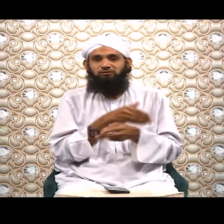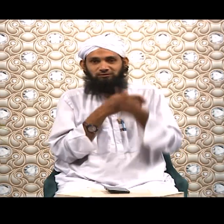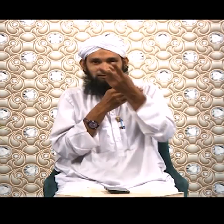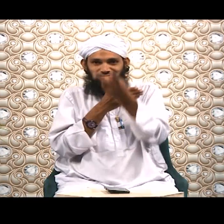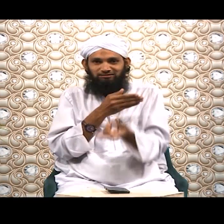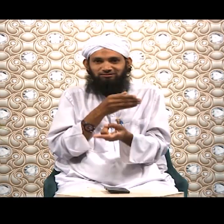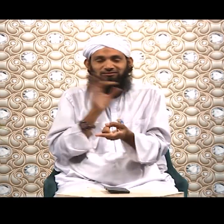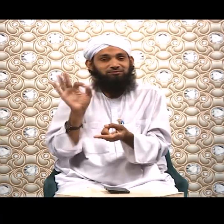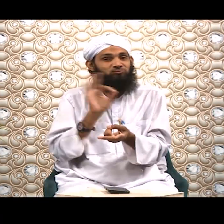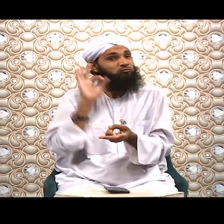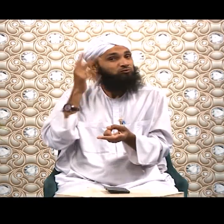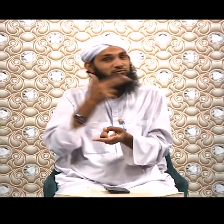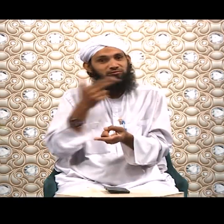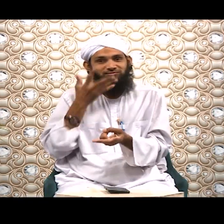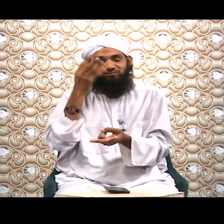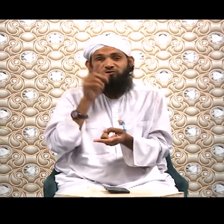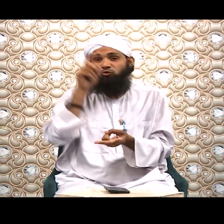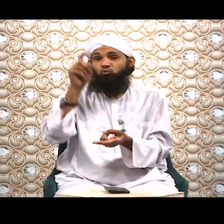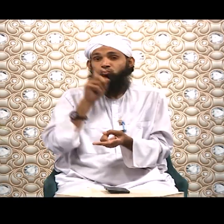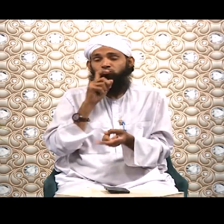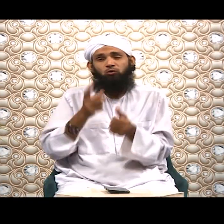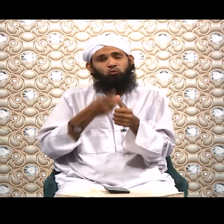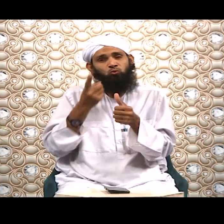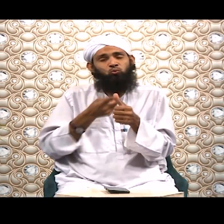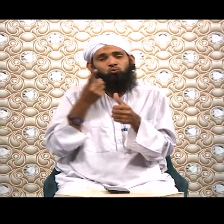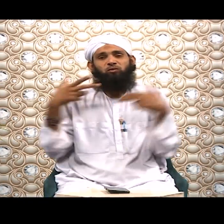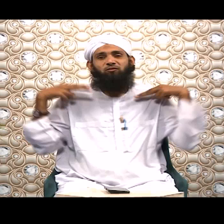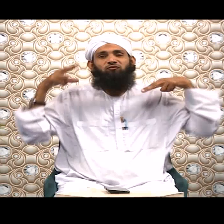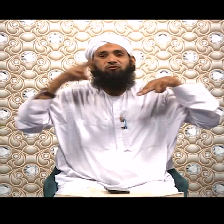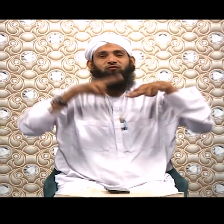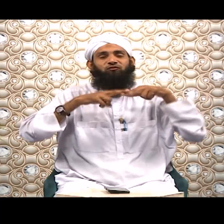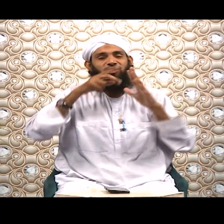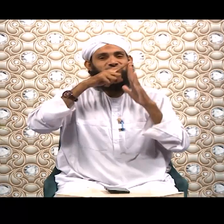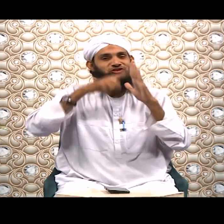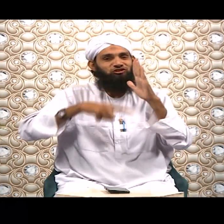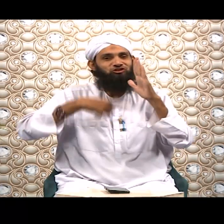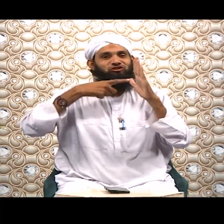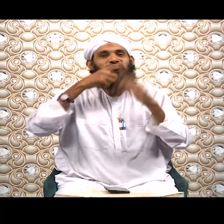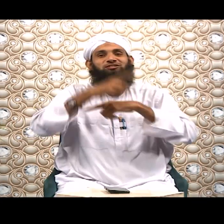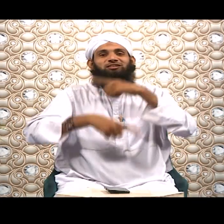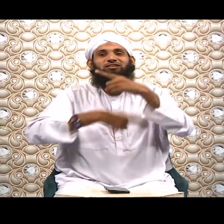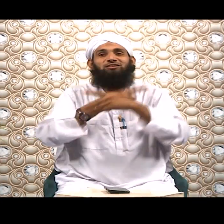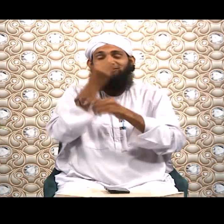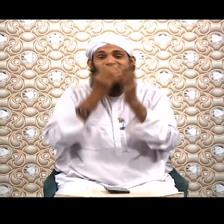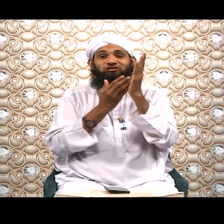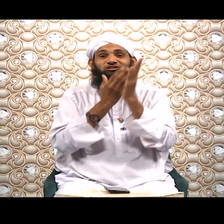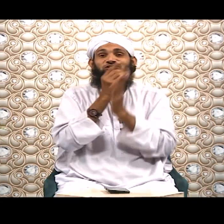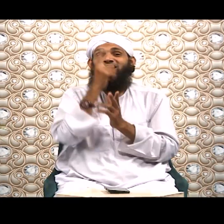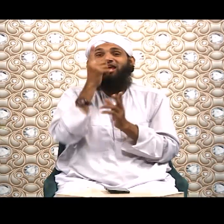پر لٹایا تو اللہ پاک کے حکم سے حضرت جبرائیل علیہ السلام بطور فدیہ جنت سے ایک مینڈا یعنی دمبا لیے